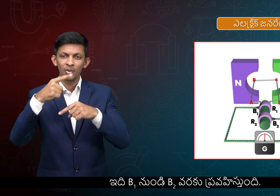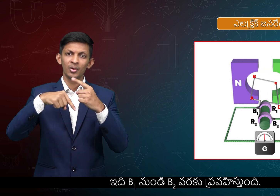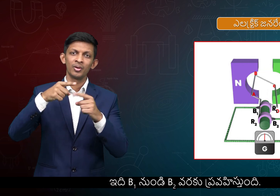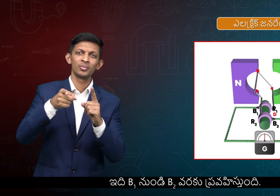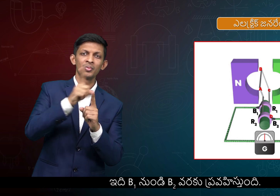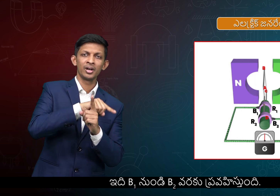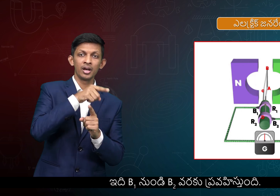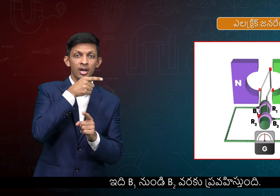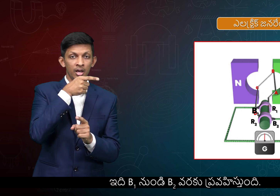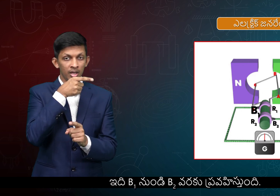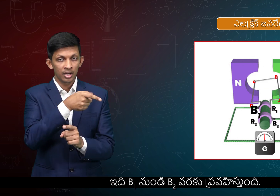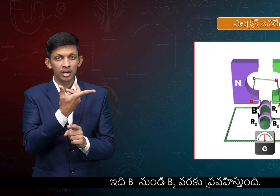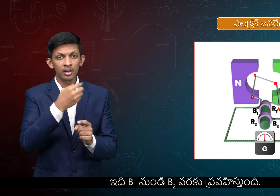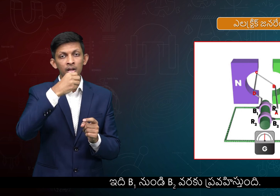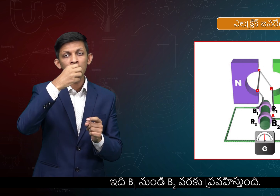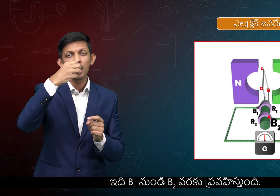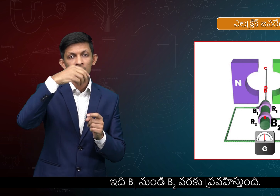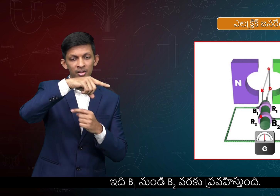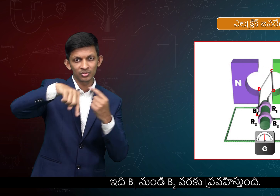ఇది B1 నుండి B2 వరకు ప్రవహిస్తుంది.